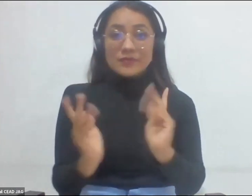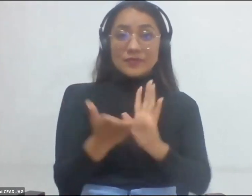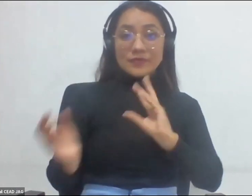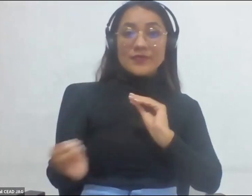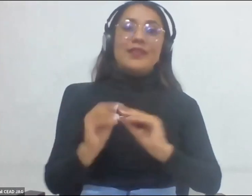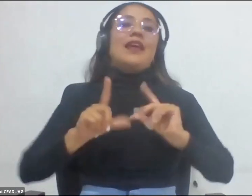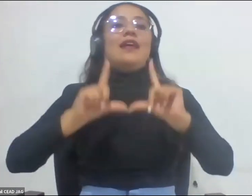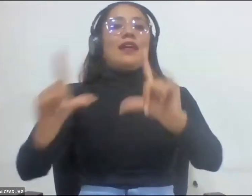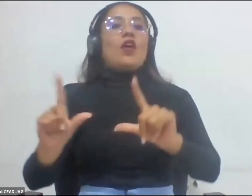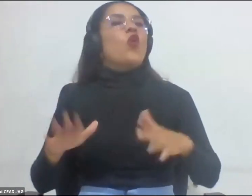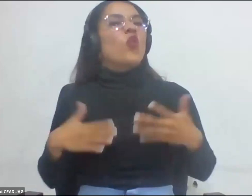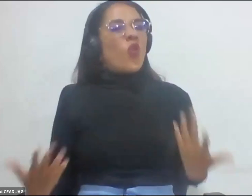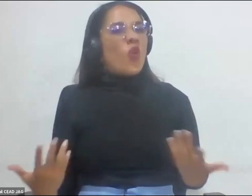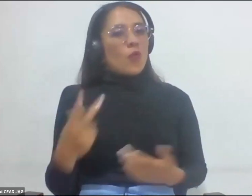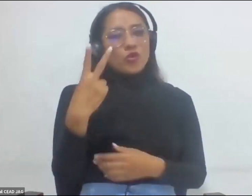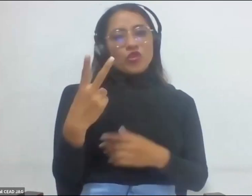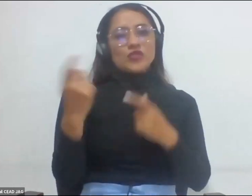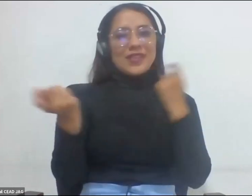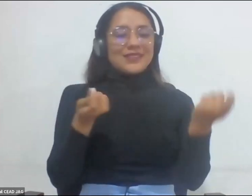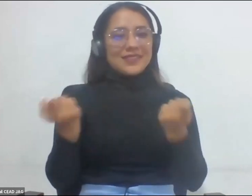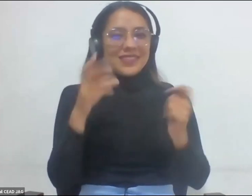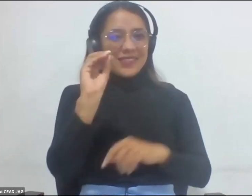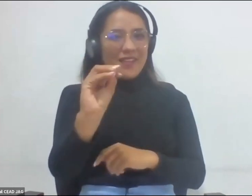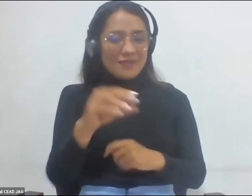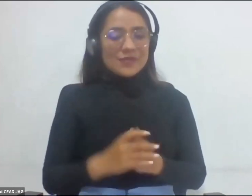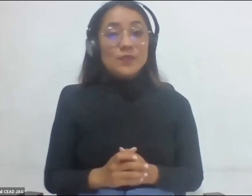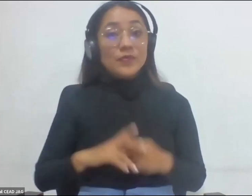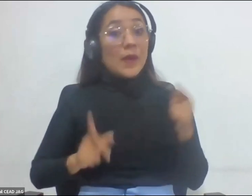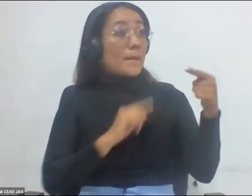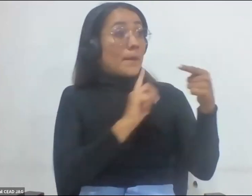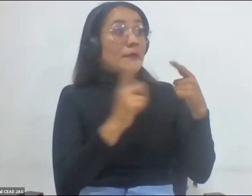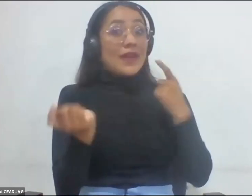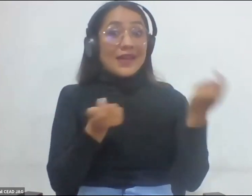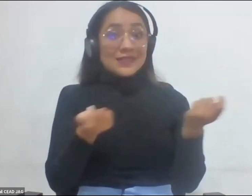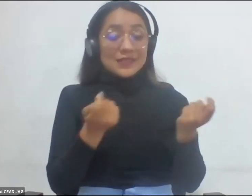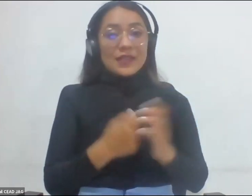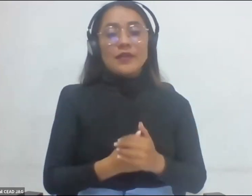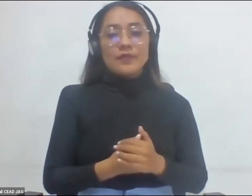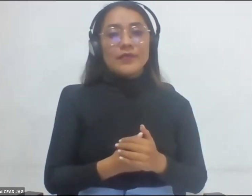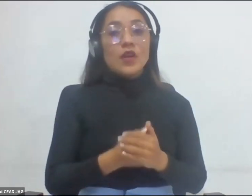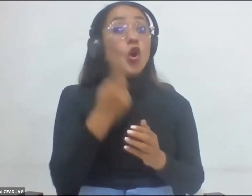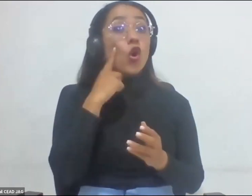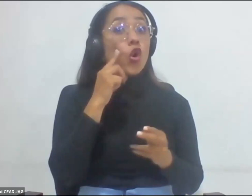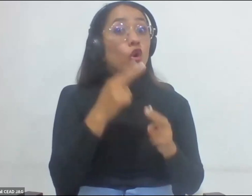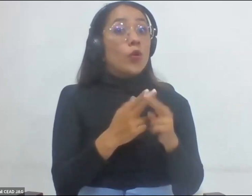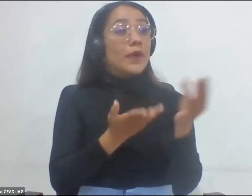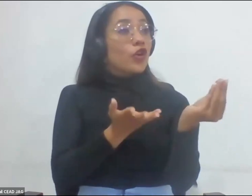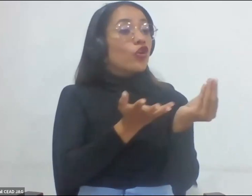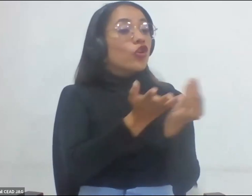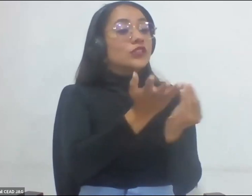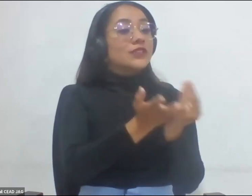dos o tres estrategias que quisiera mencionar la primera se denomina consejería académica